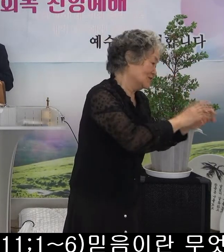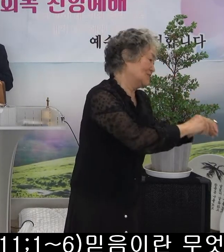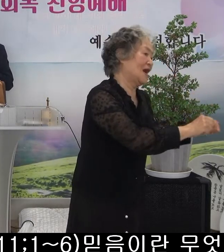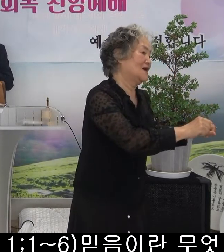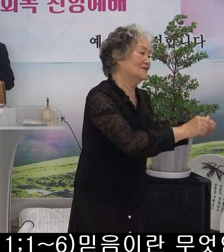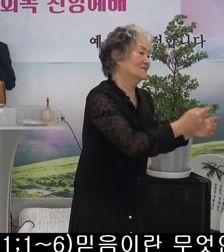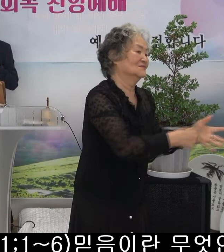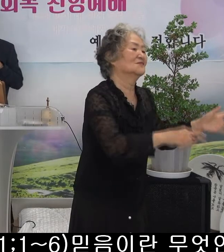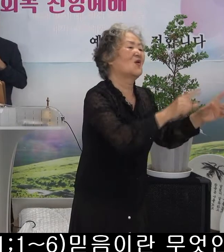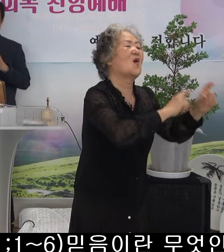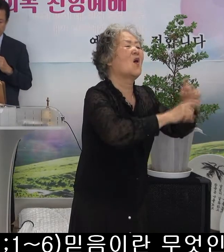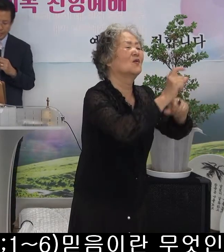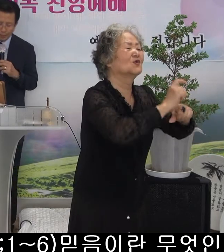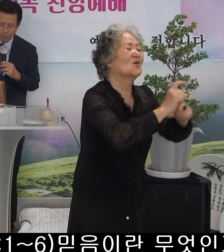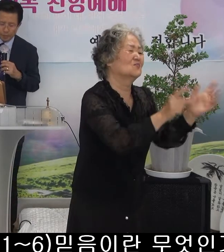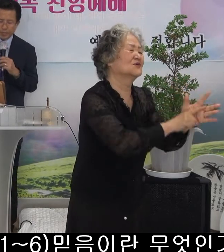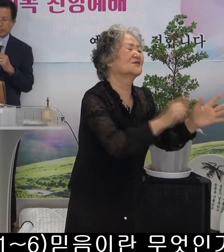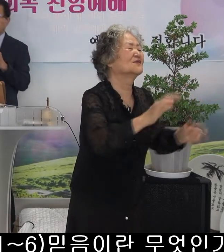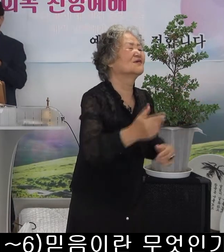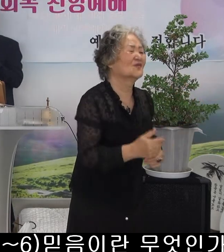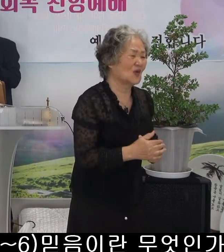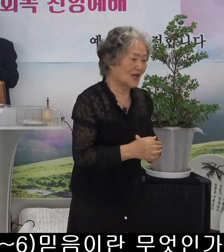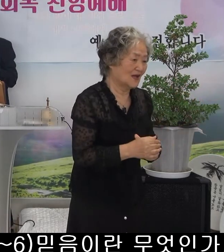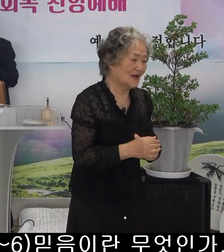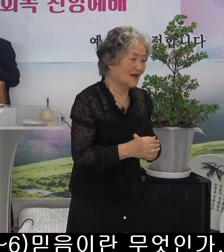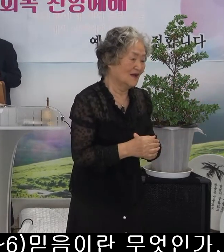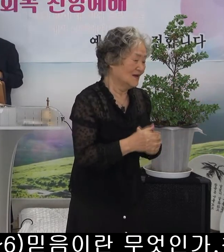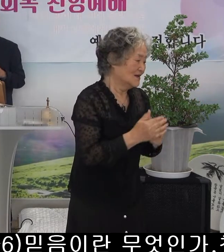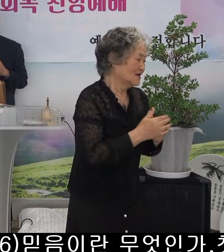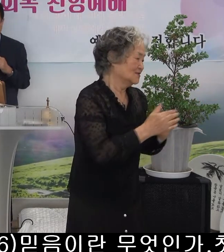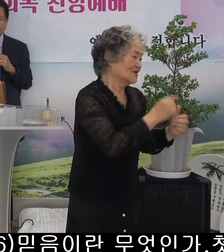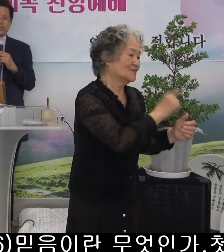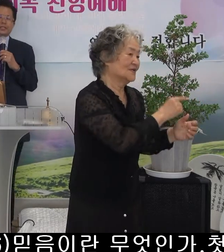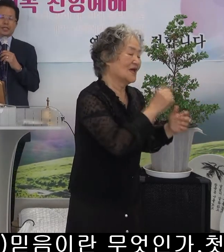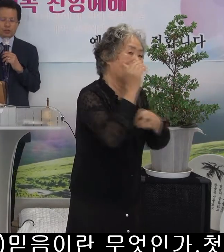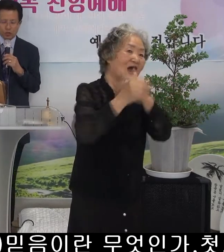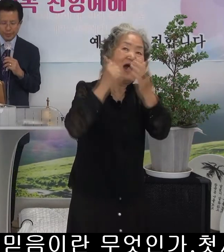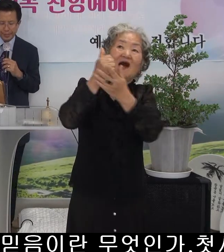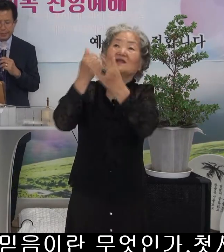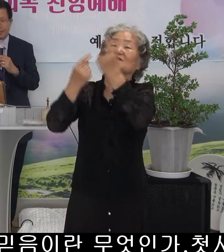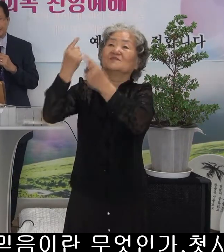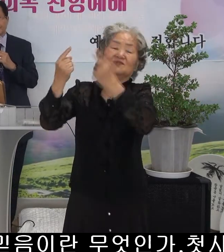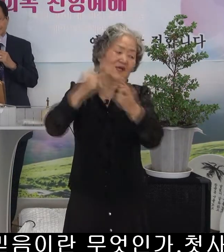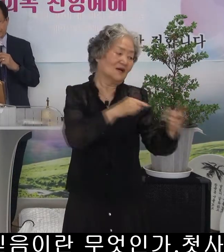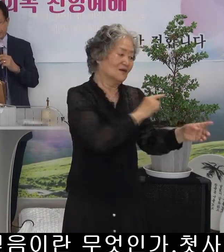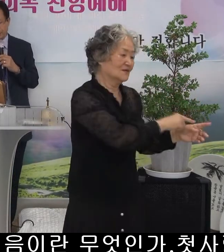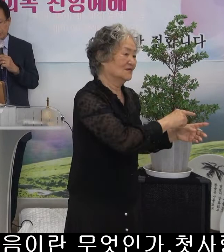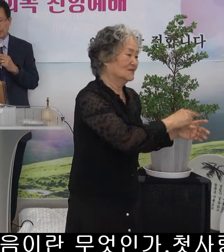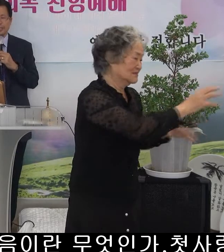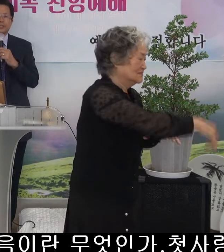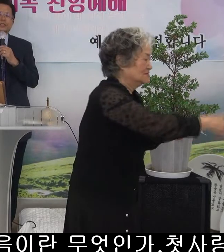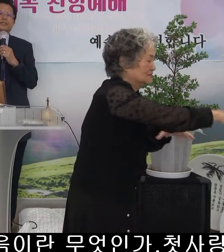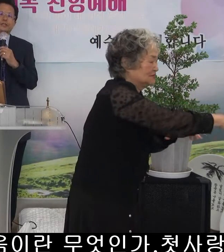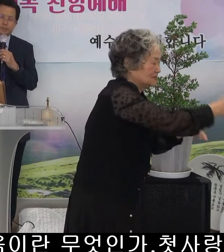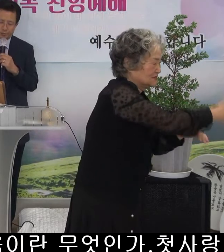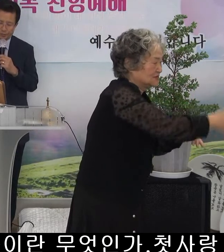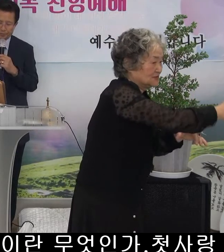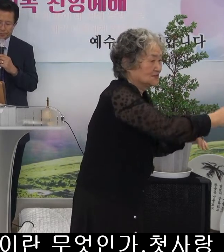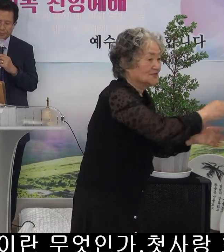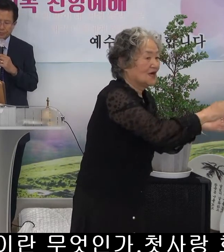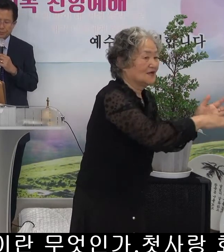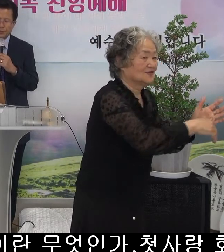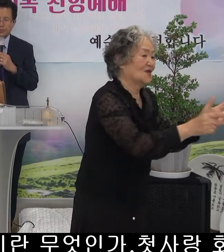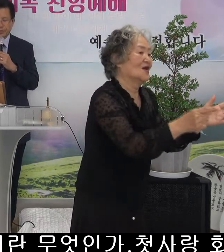얘기입니다. 가인은 하나님을 의지하는 것보다는 농사일에 필요한 것들을 먼저 의지하고 거기에서 얻은 것으로 하나님께 제사를